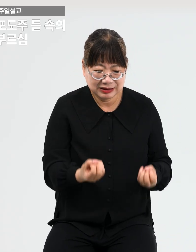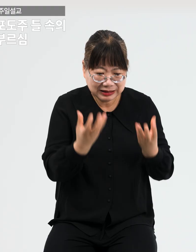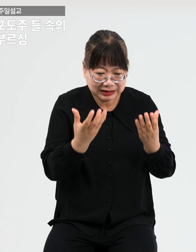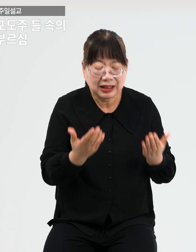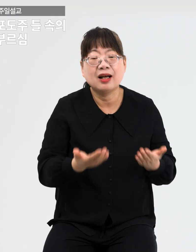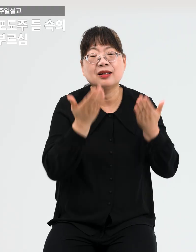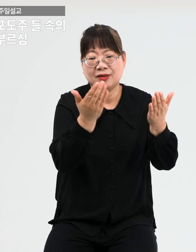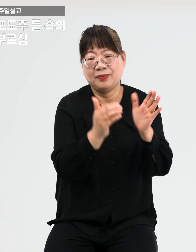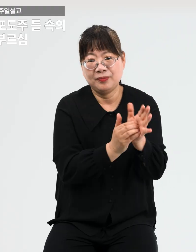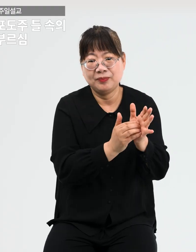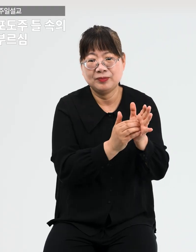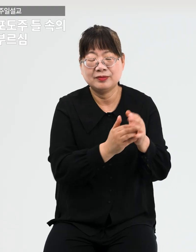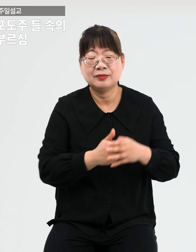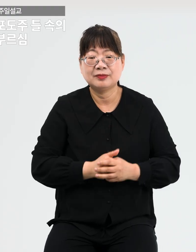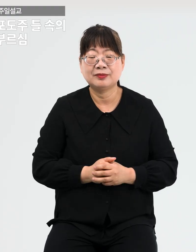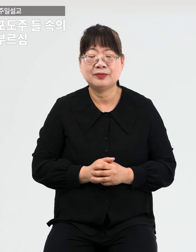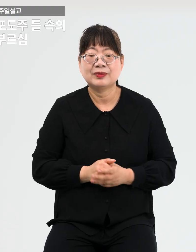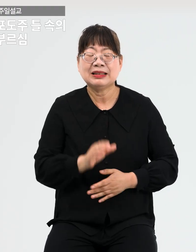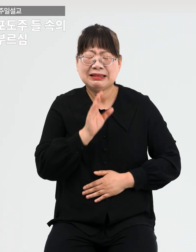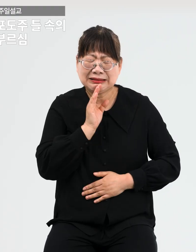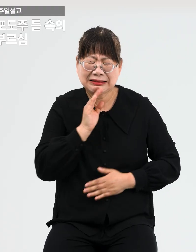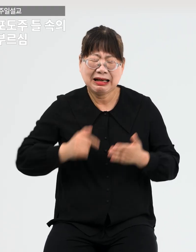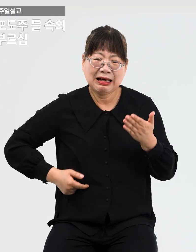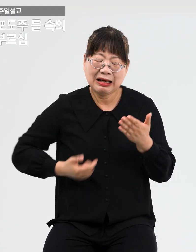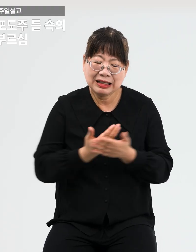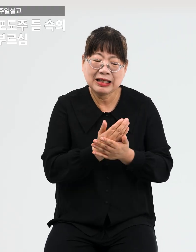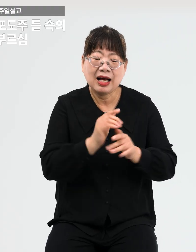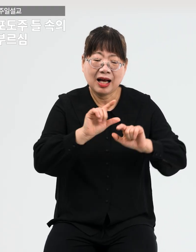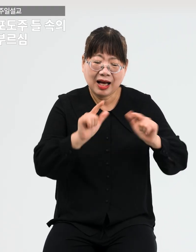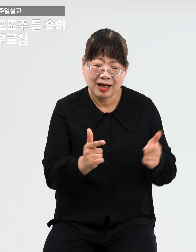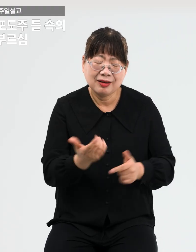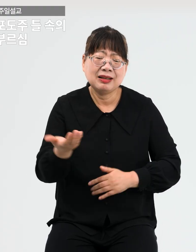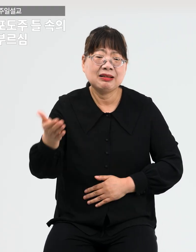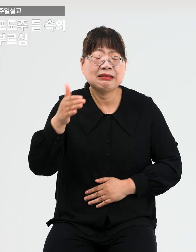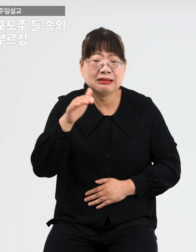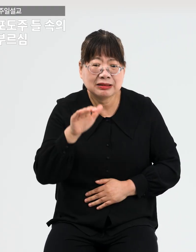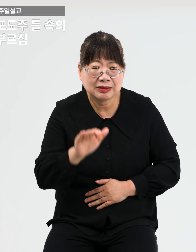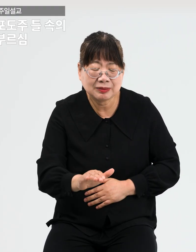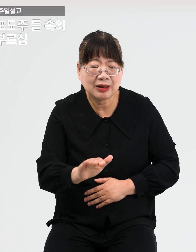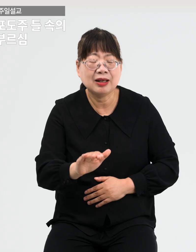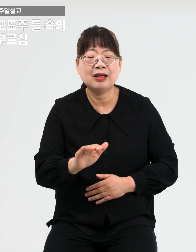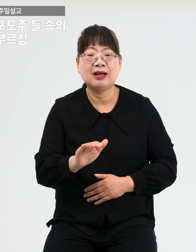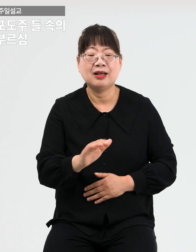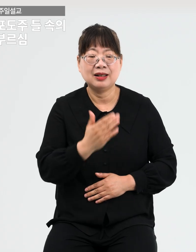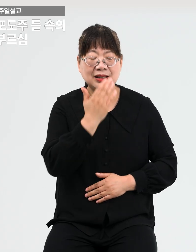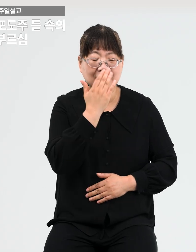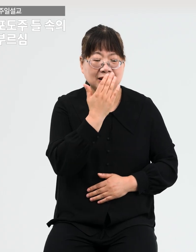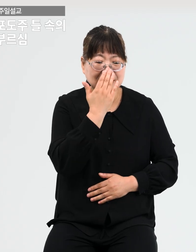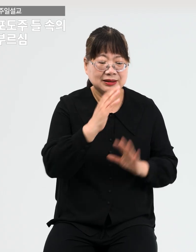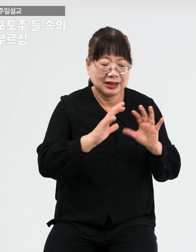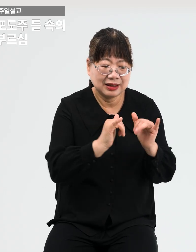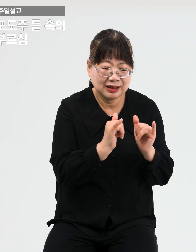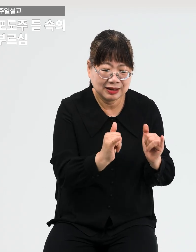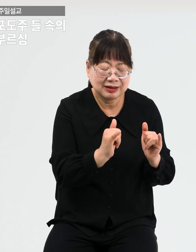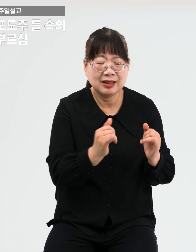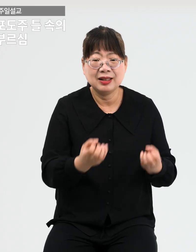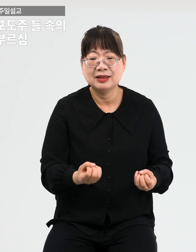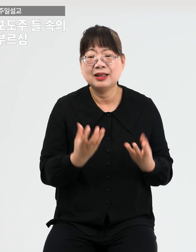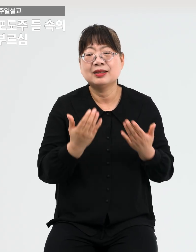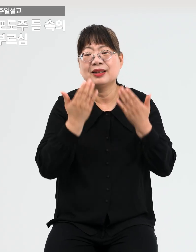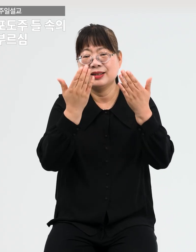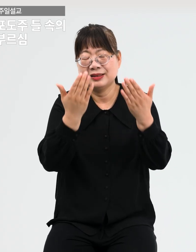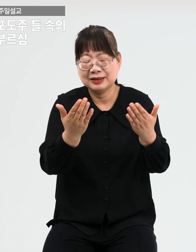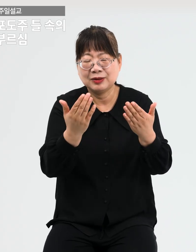드렸어요. 진정한 회개가 아니었을지라도 그들은 제사도 드릴